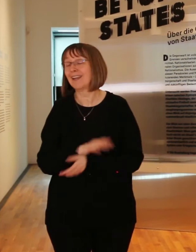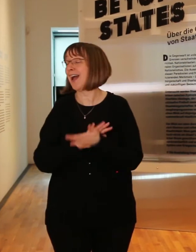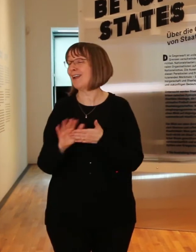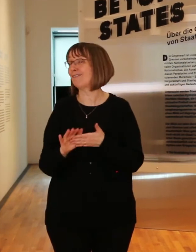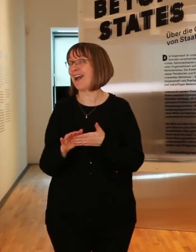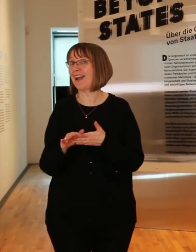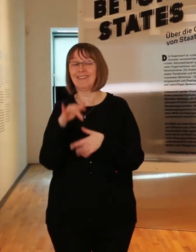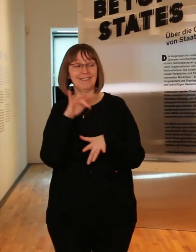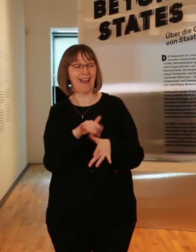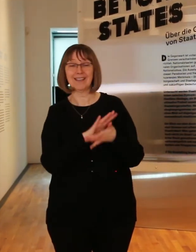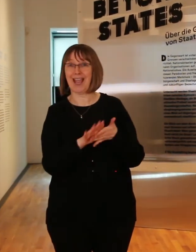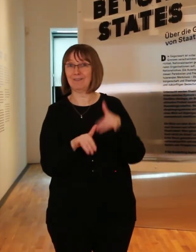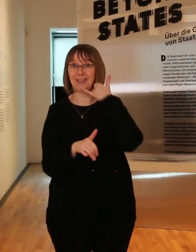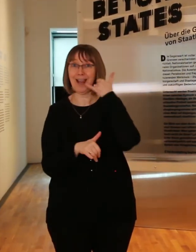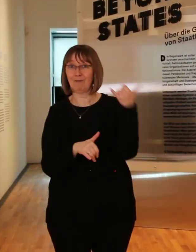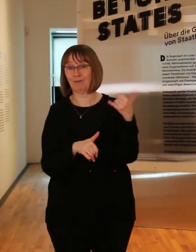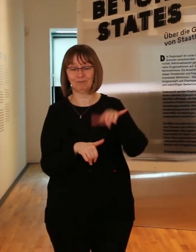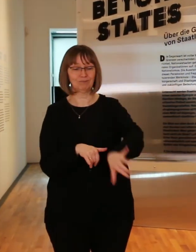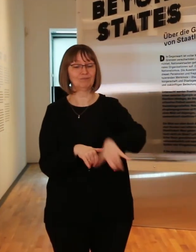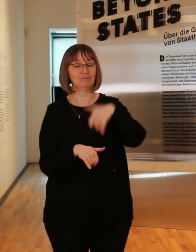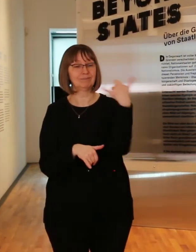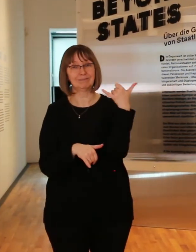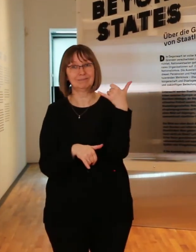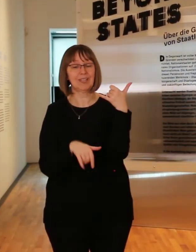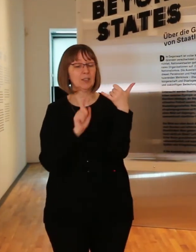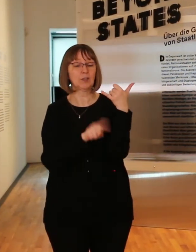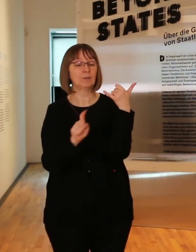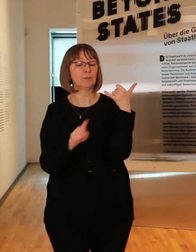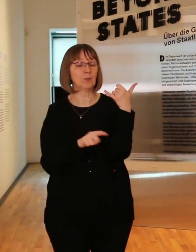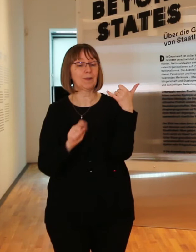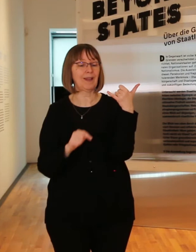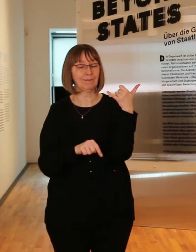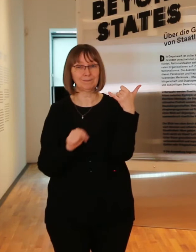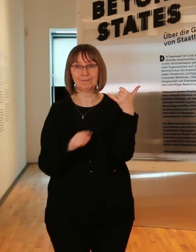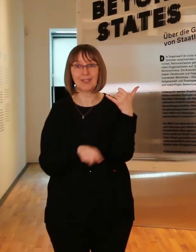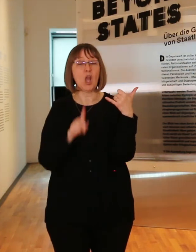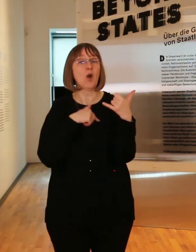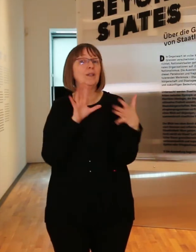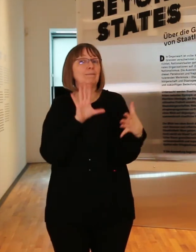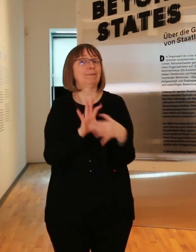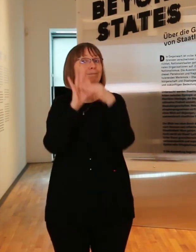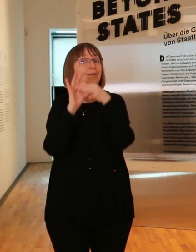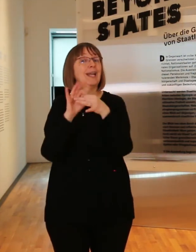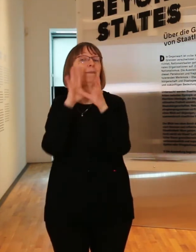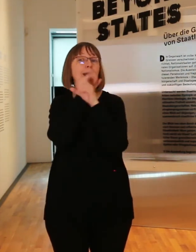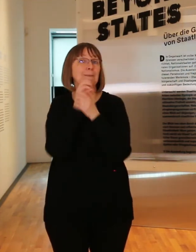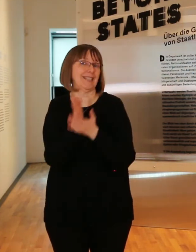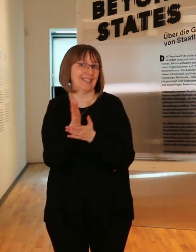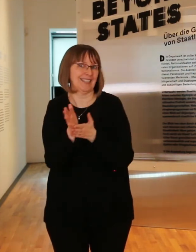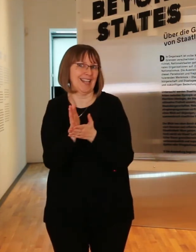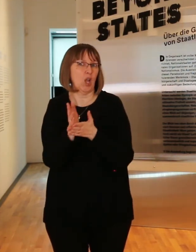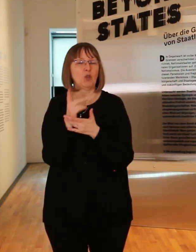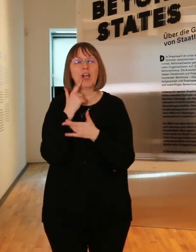einfach, indem man hier den Hörer abnimmt und zu einem Geheimdienst verbunden wird. Man kann sich